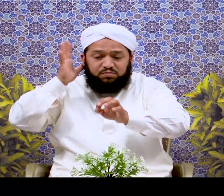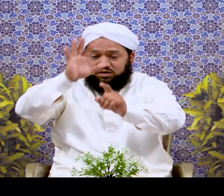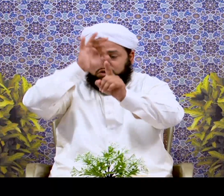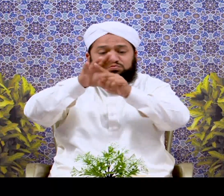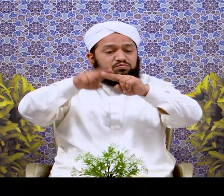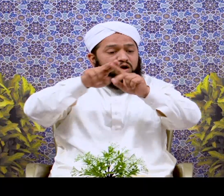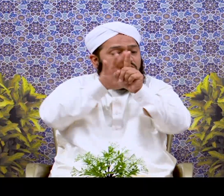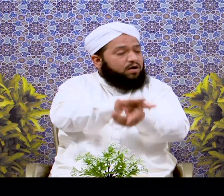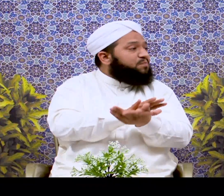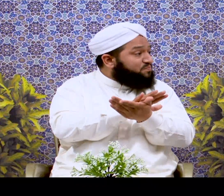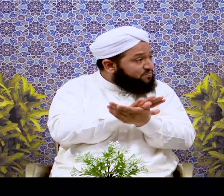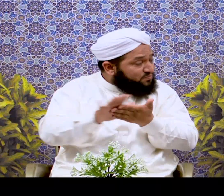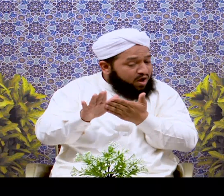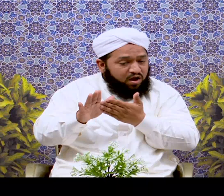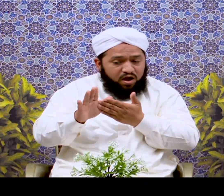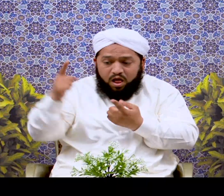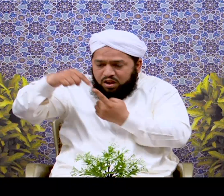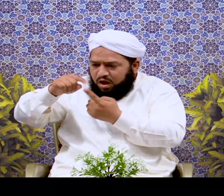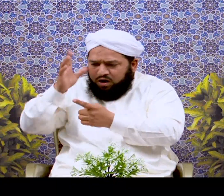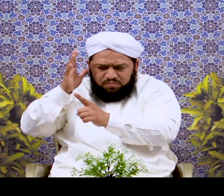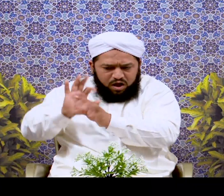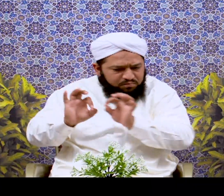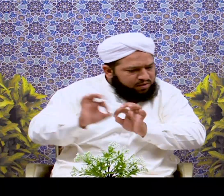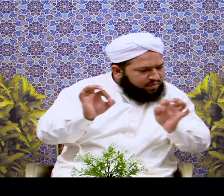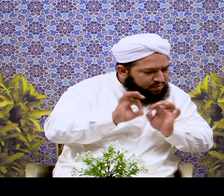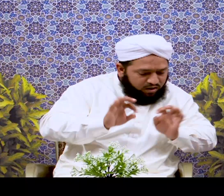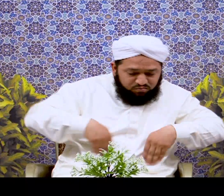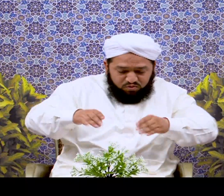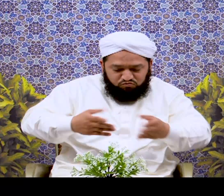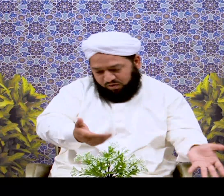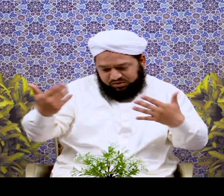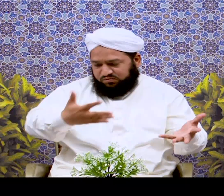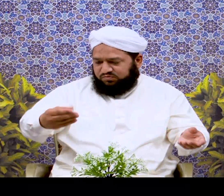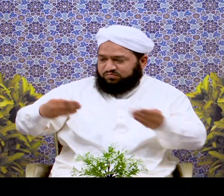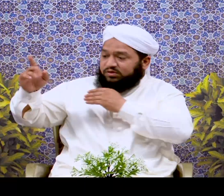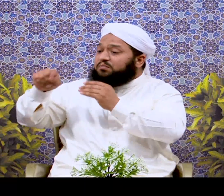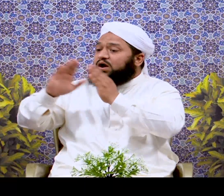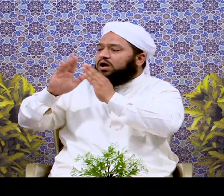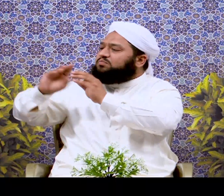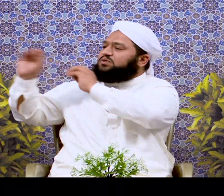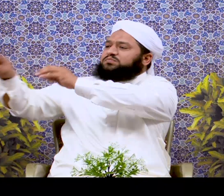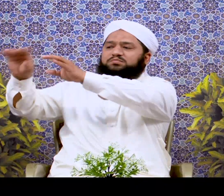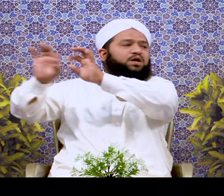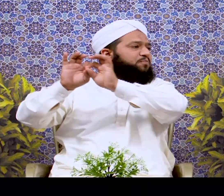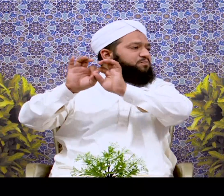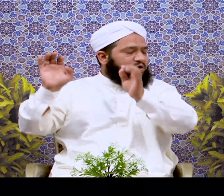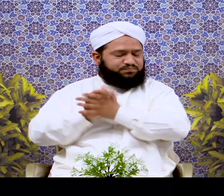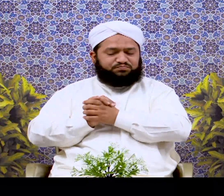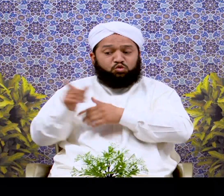بعد جب صوفیہ کرام نماز سے فارغ ہو جاتے تو مصلی لا کر واپس خانقاہ میں رکھ دیتا۔ ان مرید صاحب کو سرکار